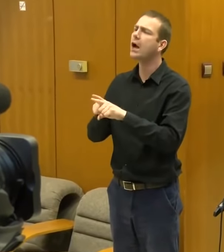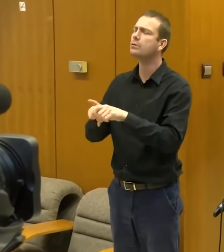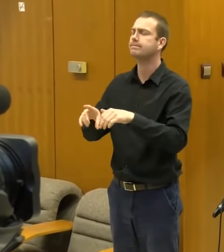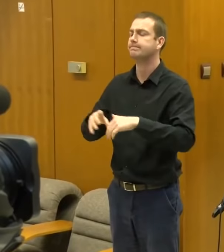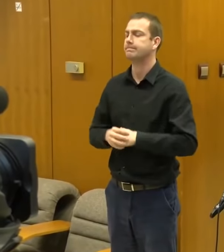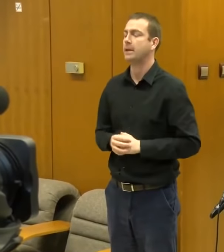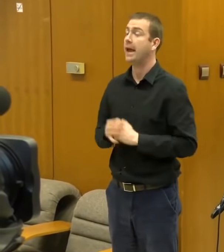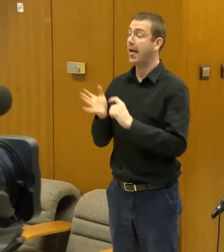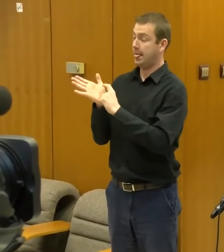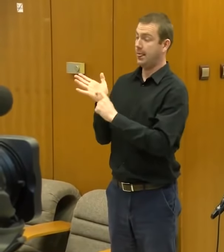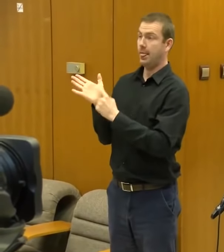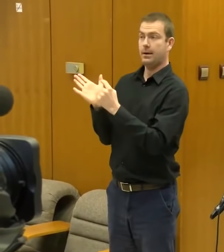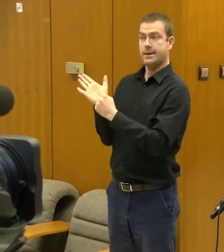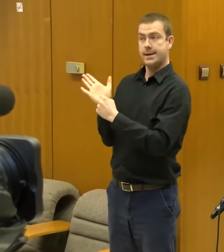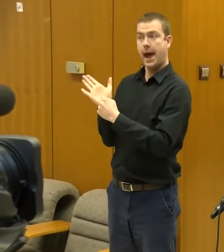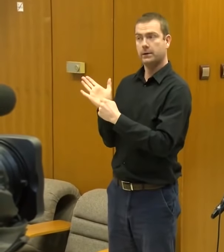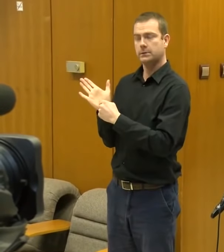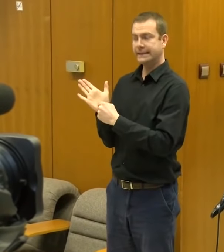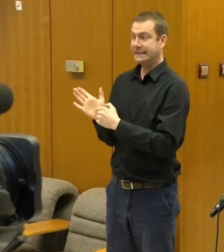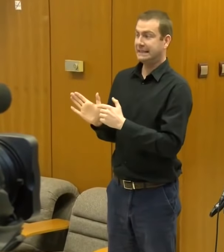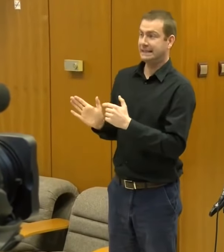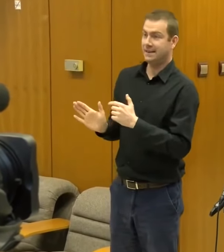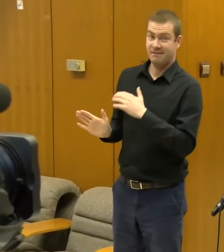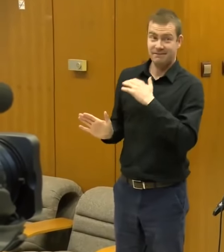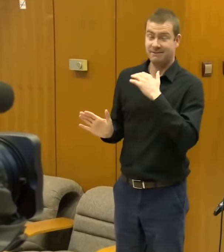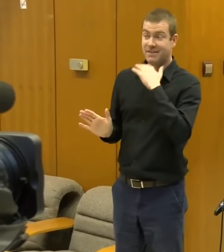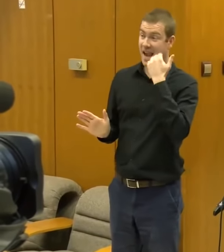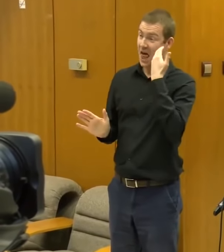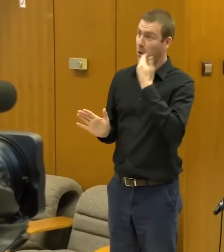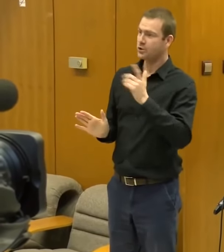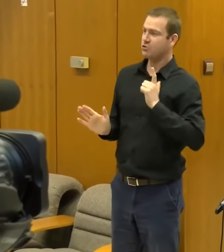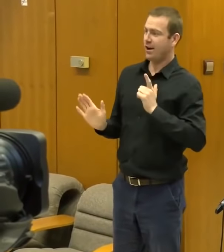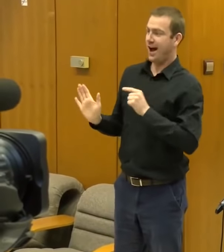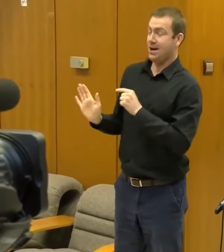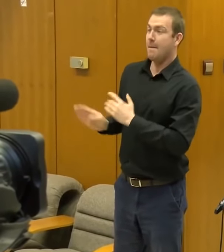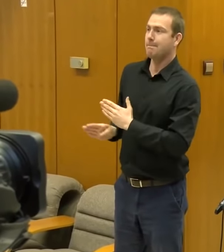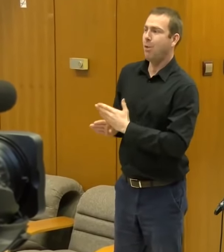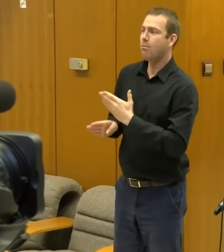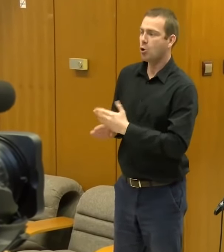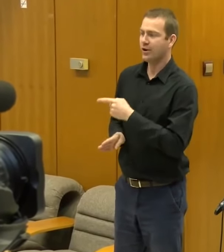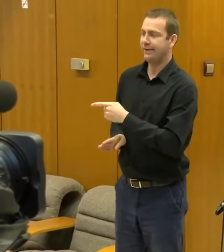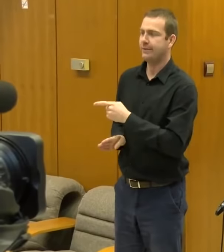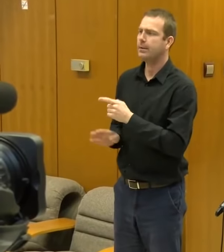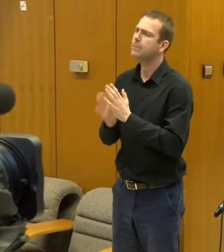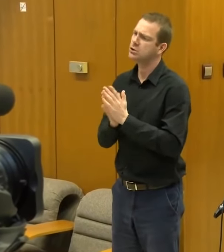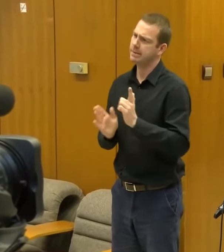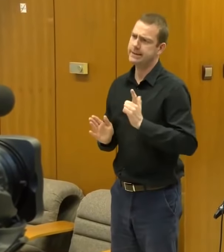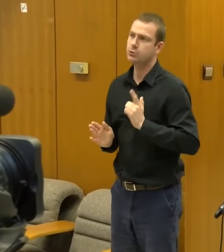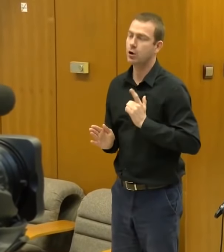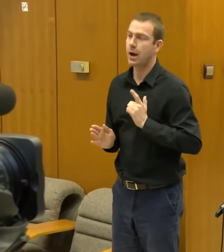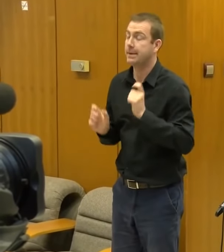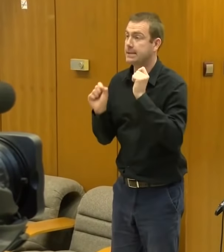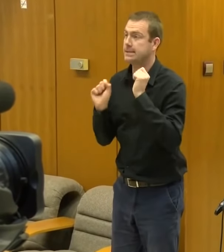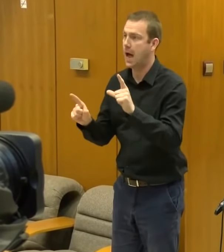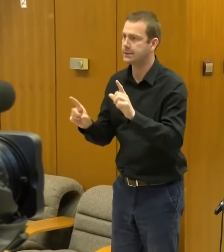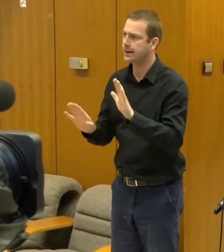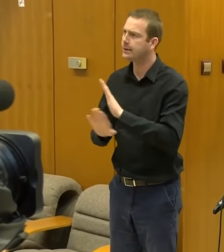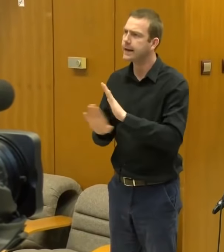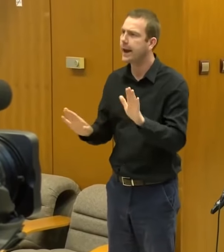liek, do ktorého sa vkladá veľká nádej, to tiež nečakajme, že to bude absolútny zázrak. On v tom lepšom